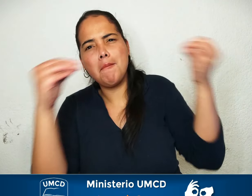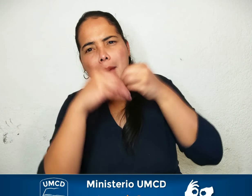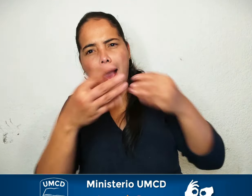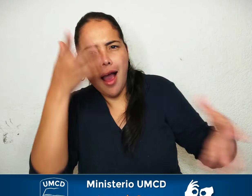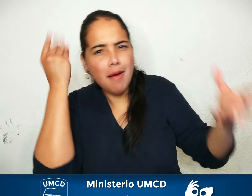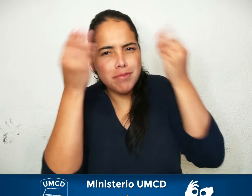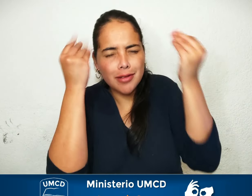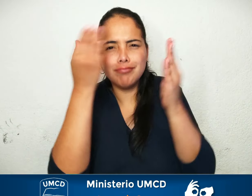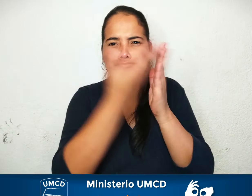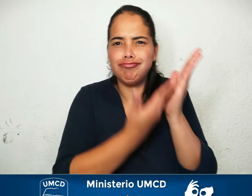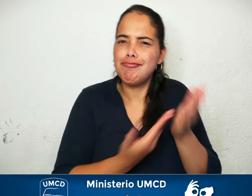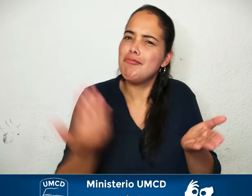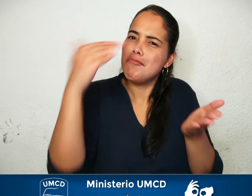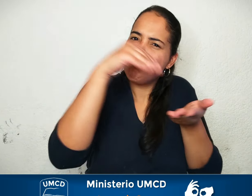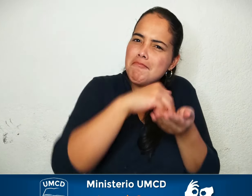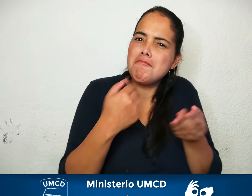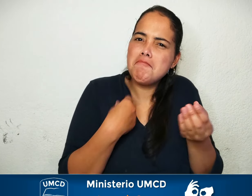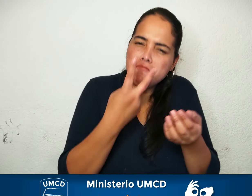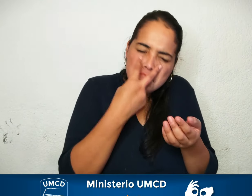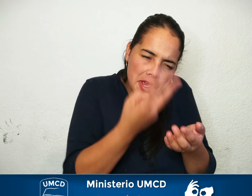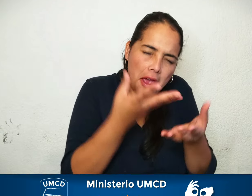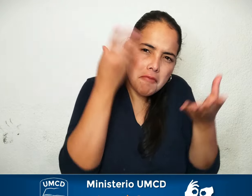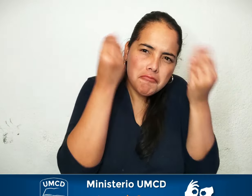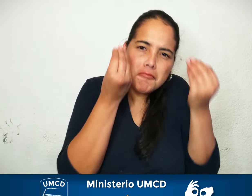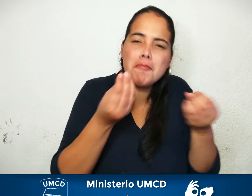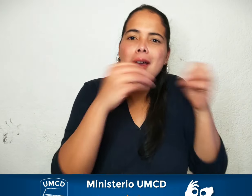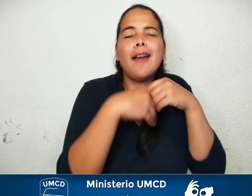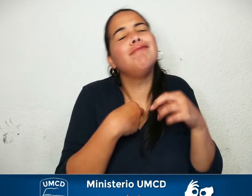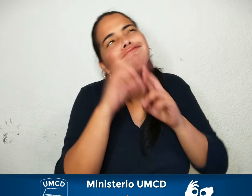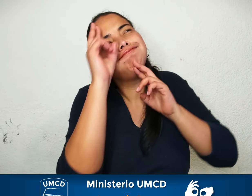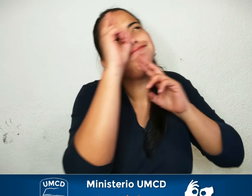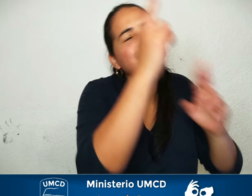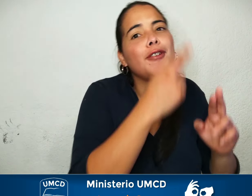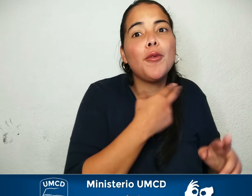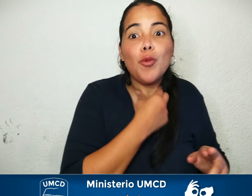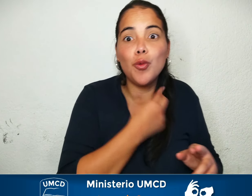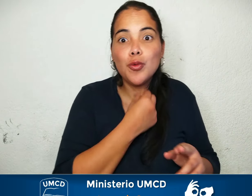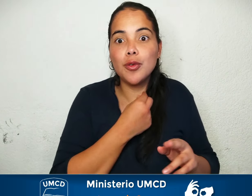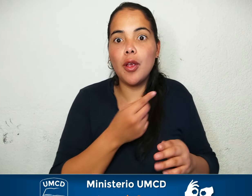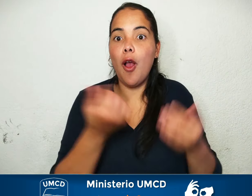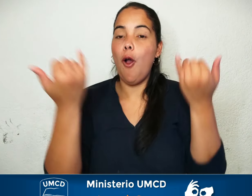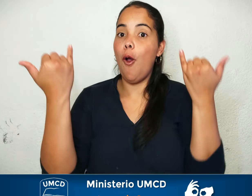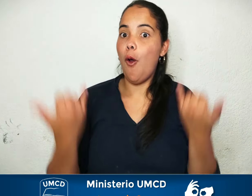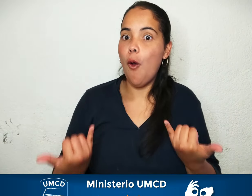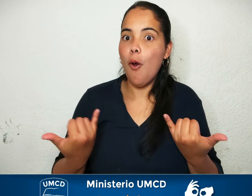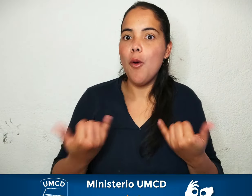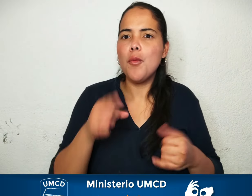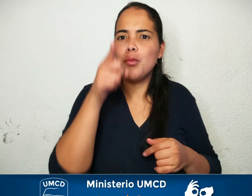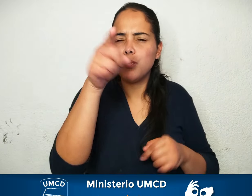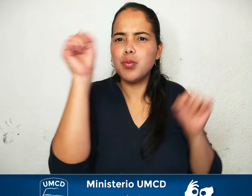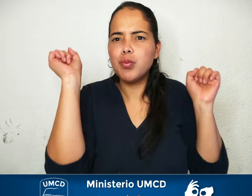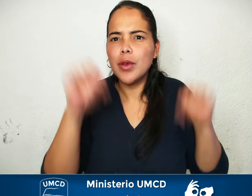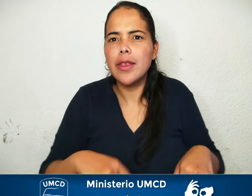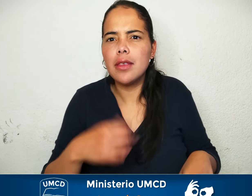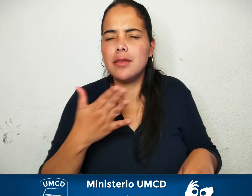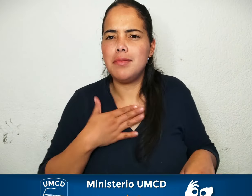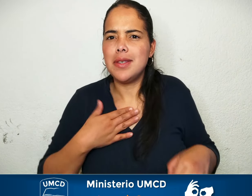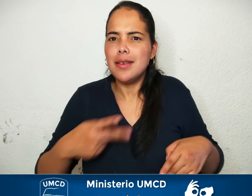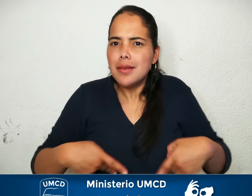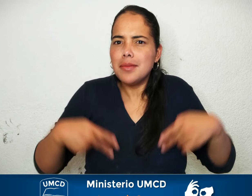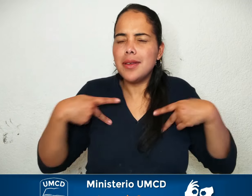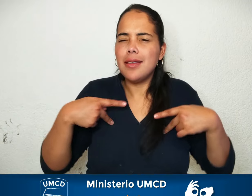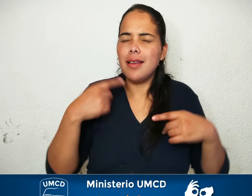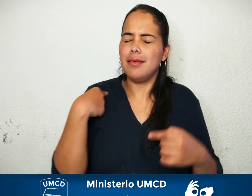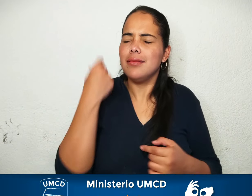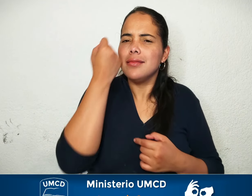a través de la palabra más de Él y de cómo le agradamos a Él, puede ser utilizada de tal manera